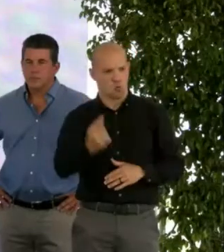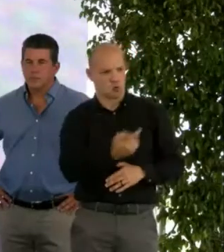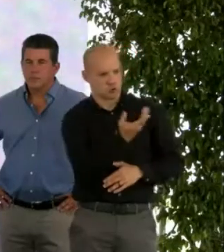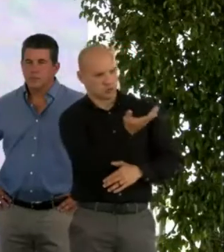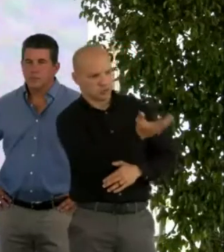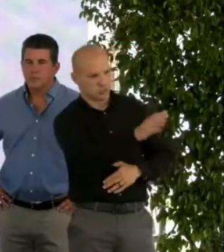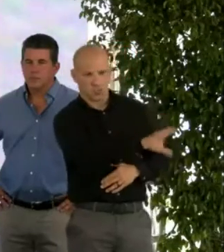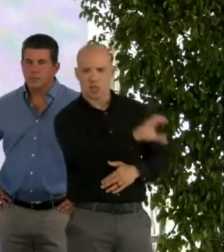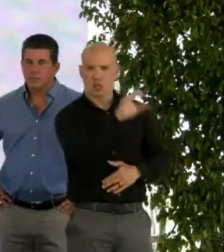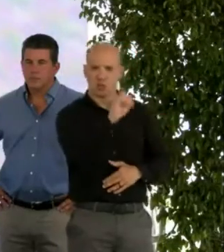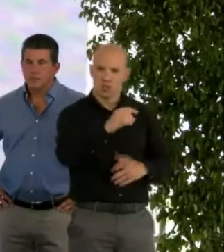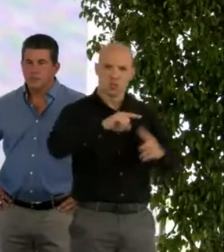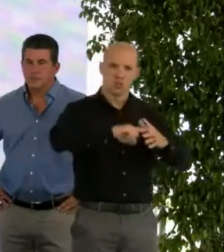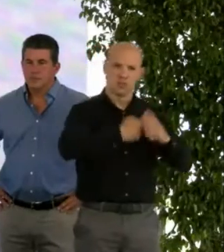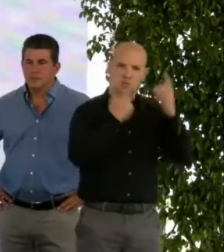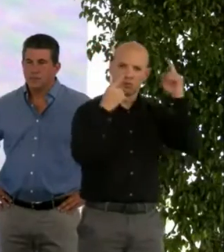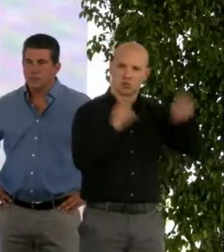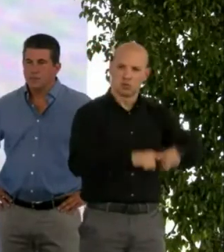ustedes entraron en este acuerdo y ya.